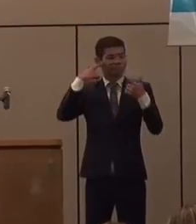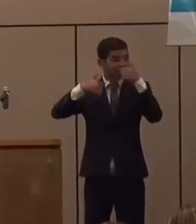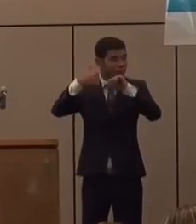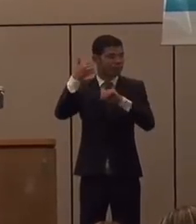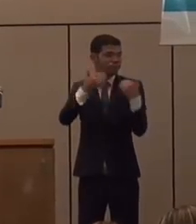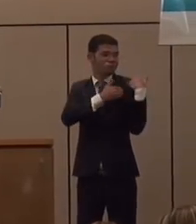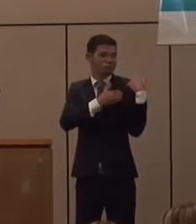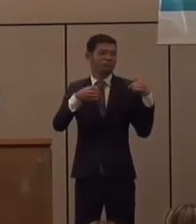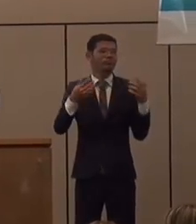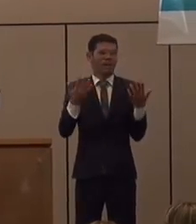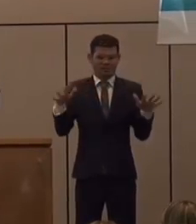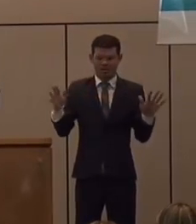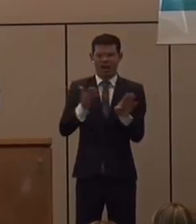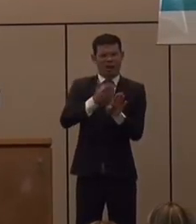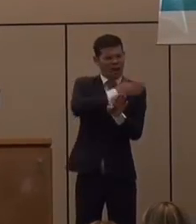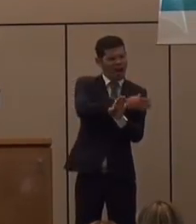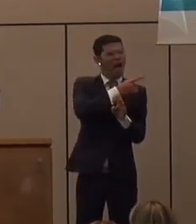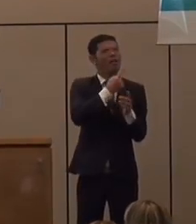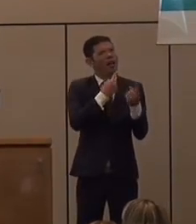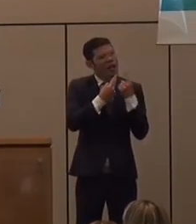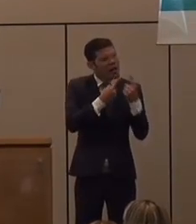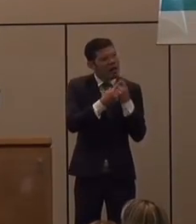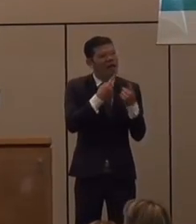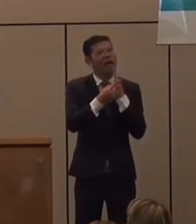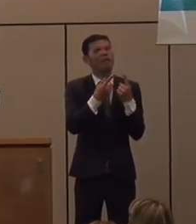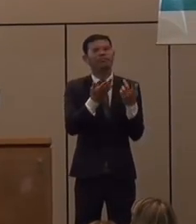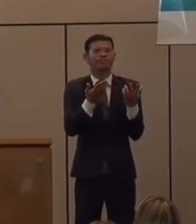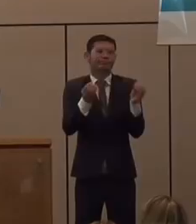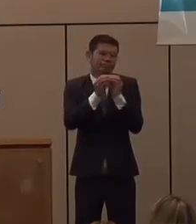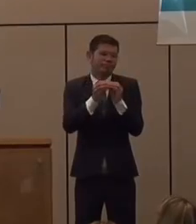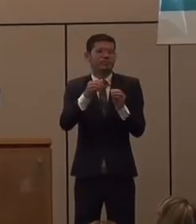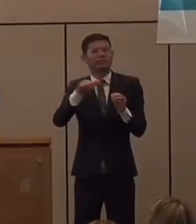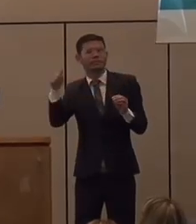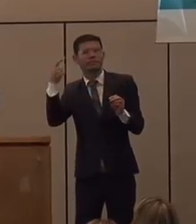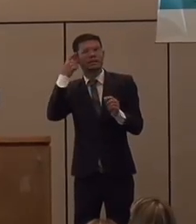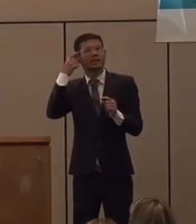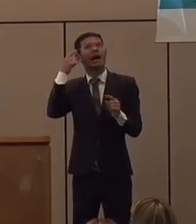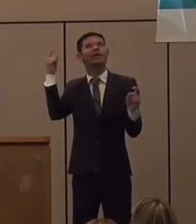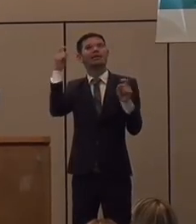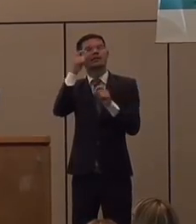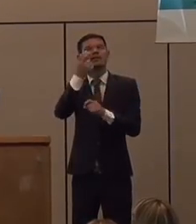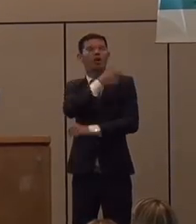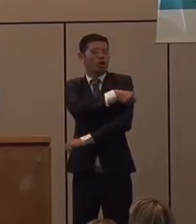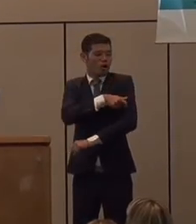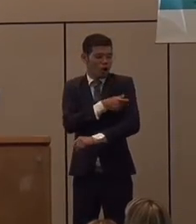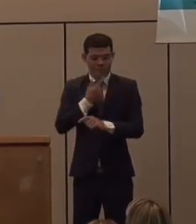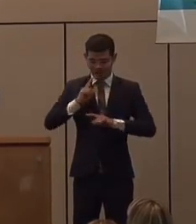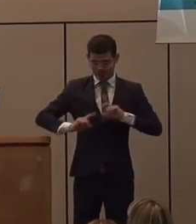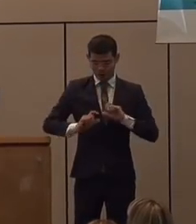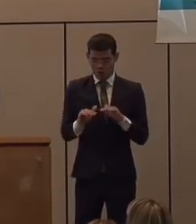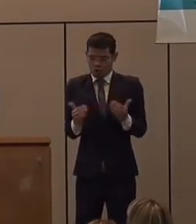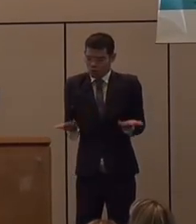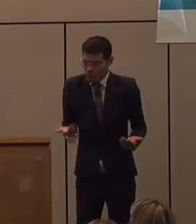y que lo hemos hablado con paula y con claudia y con muchos en nuestros comités de turismo es como logramos que